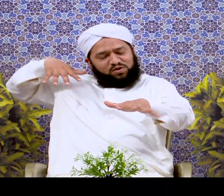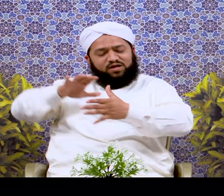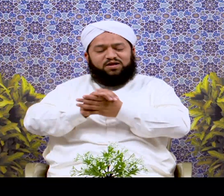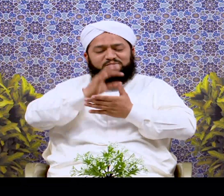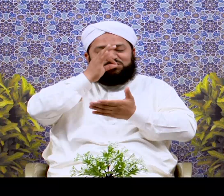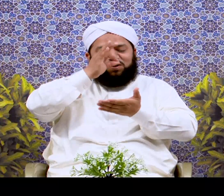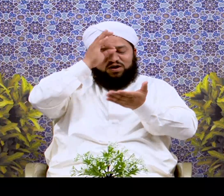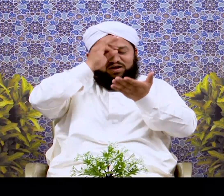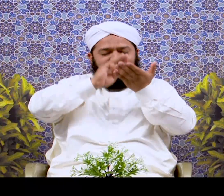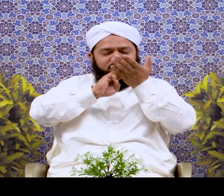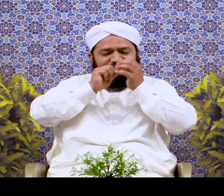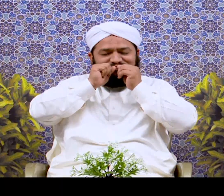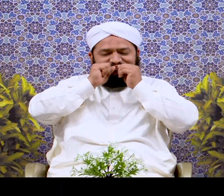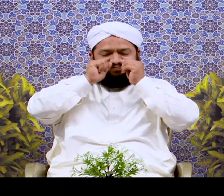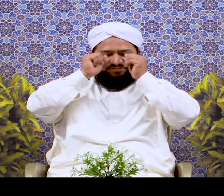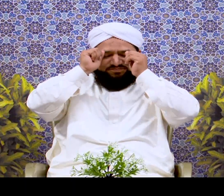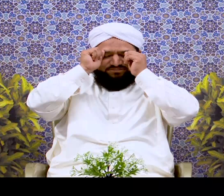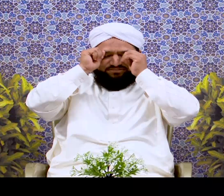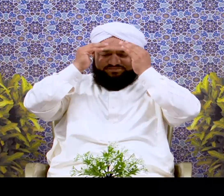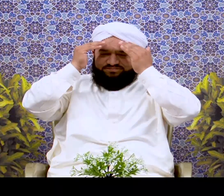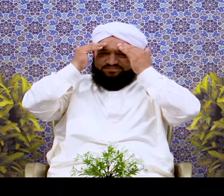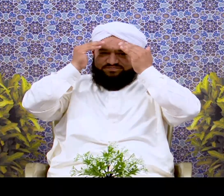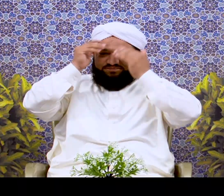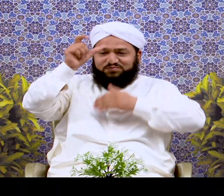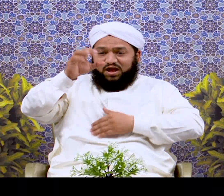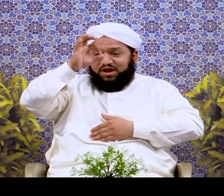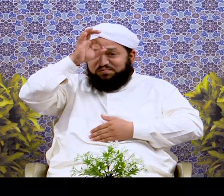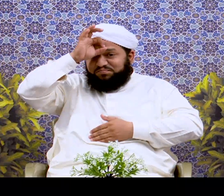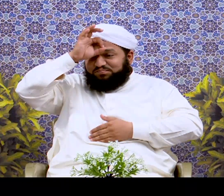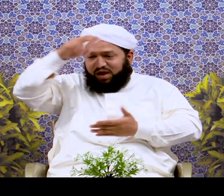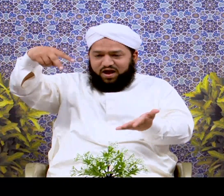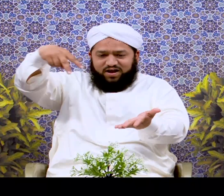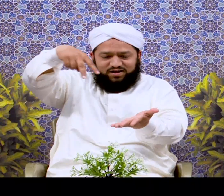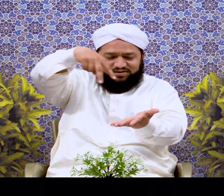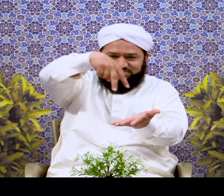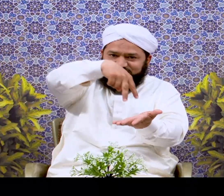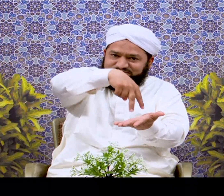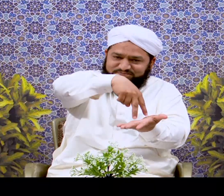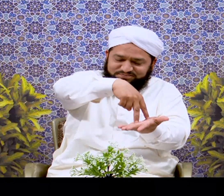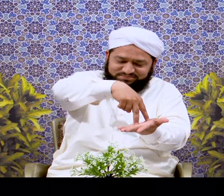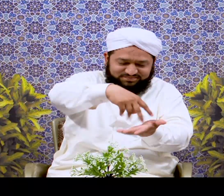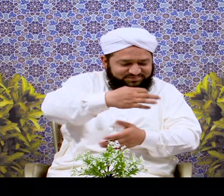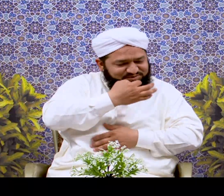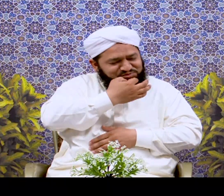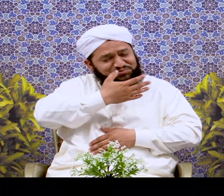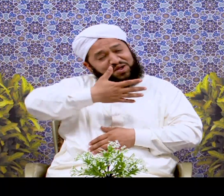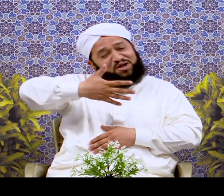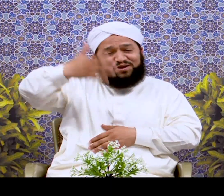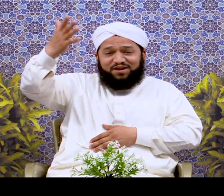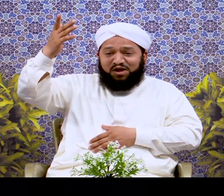صلی اللہ علیہ وآلہ وصحبہ وسلم امامت کے مصلی پر تشریف لائے۔ سبحان اللہ، کیا نماز ہے! پہلا